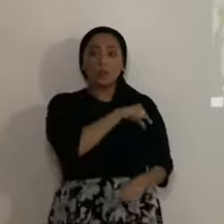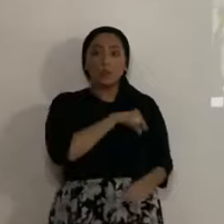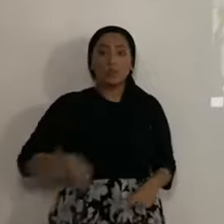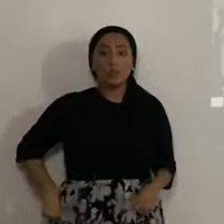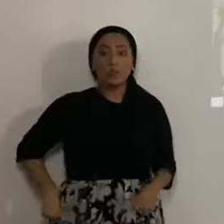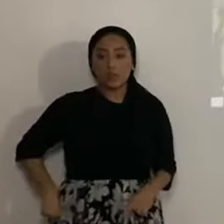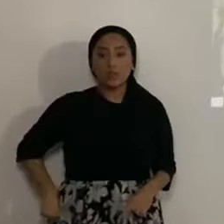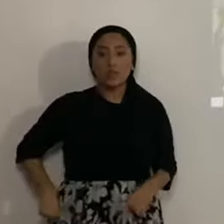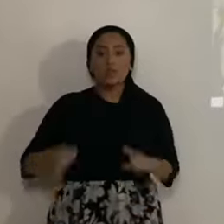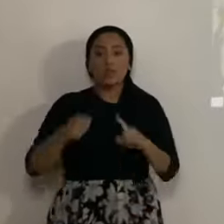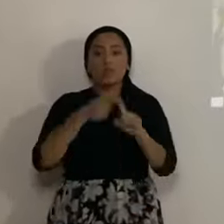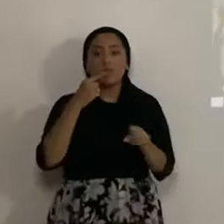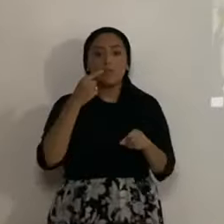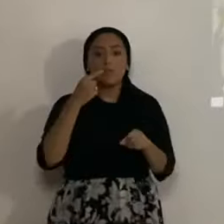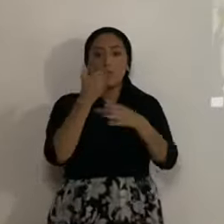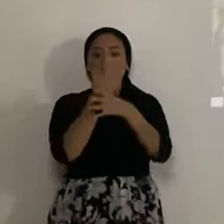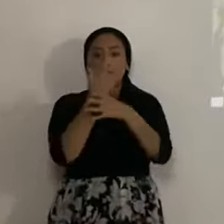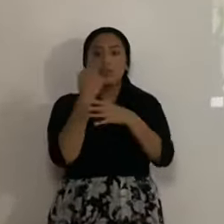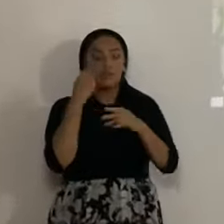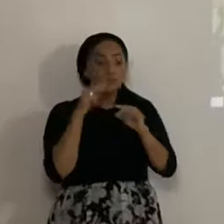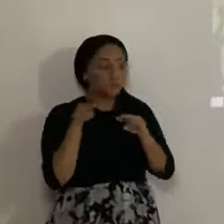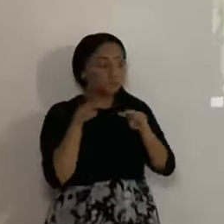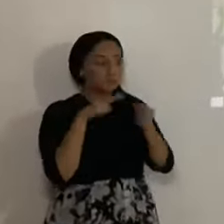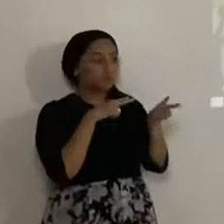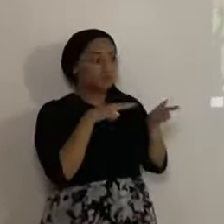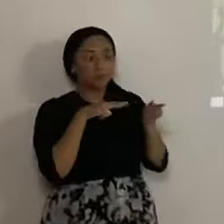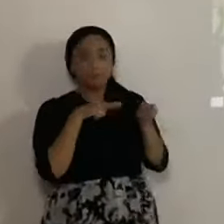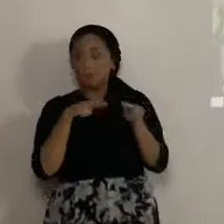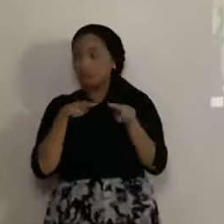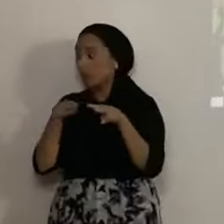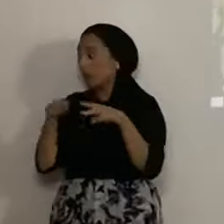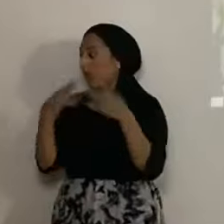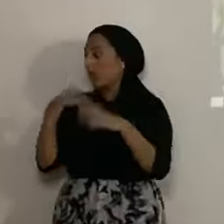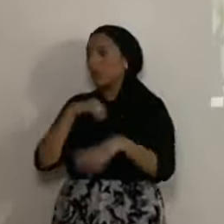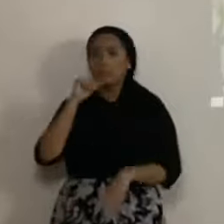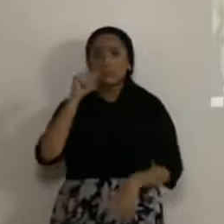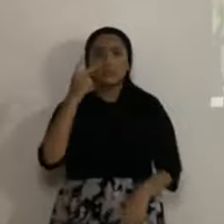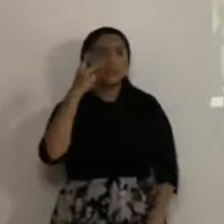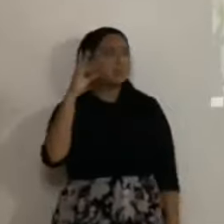pasaba y ve el carruaje nada más así y ya pasó la reina, ya pasó, ni la vi.